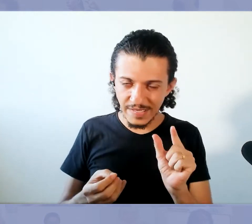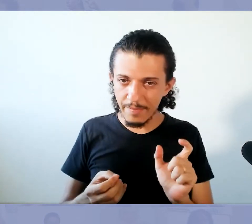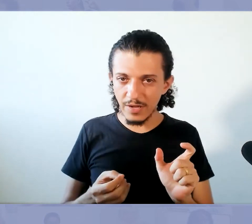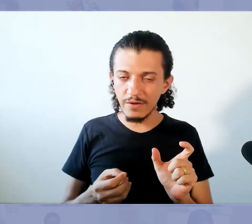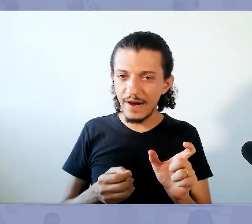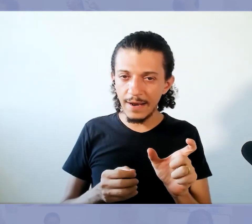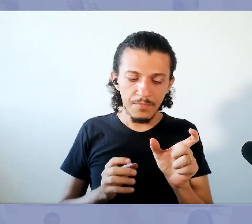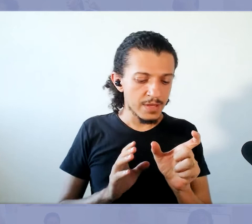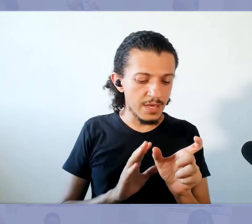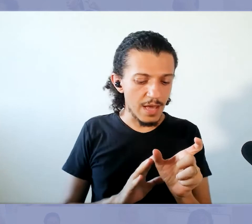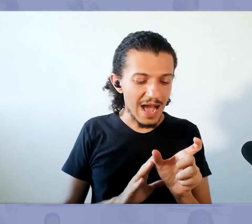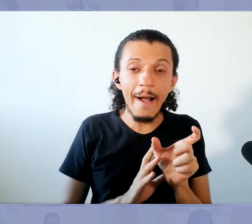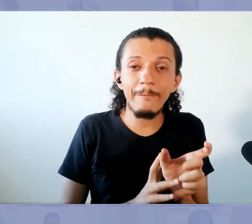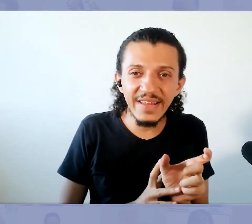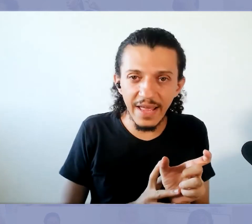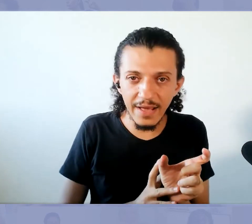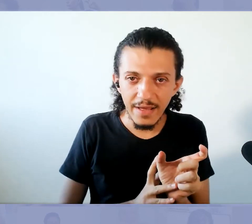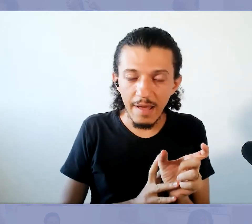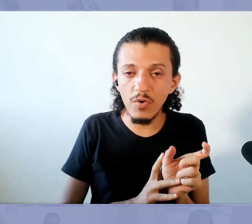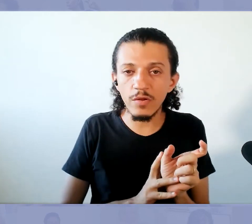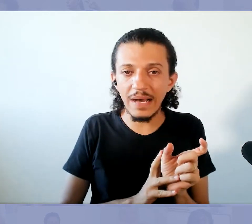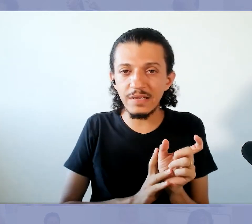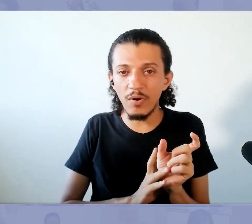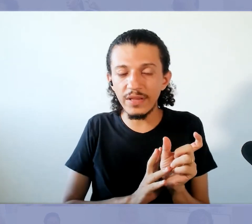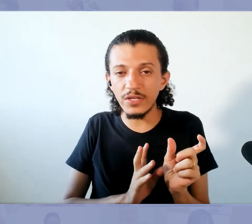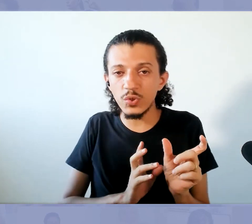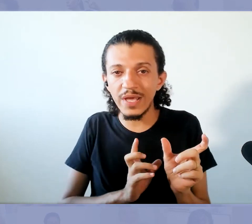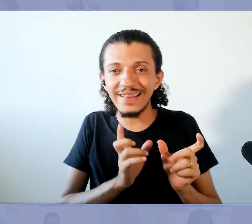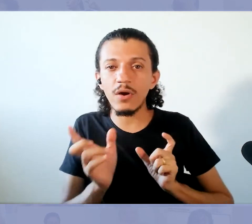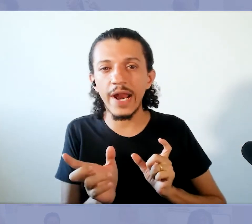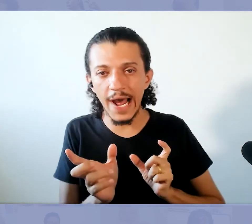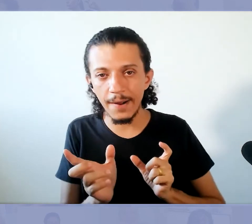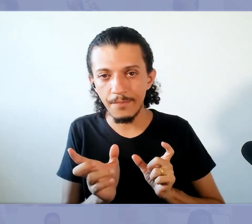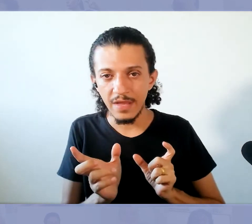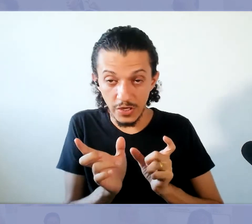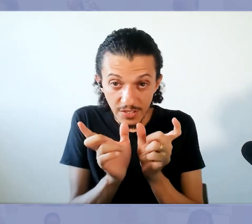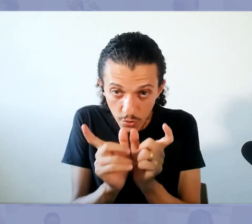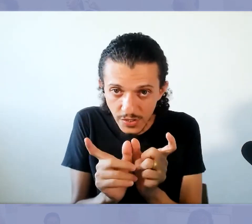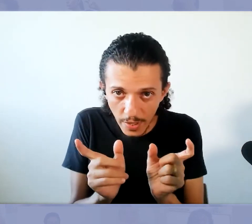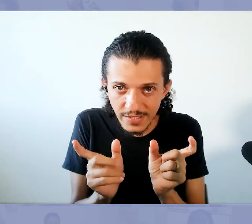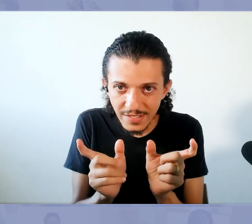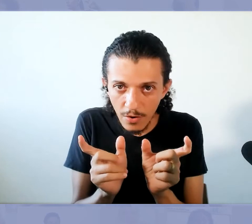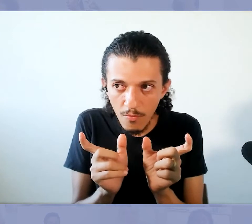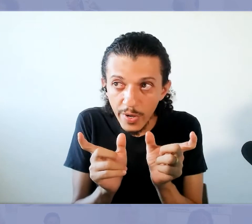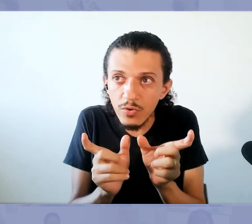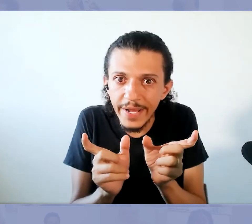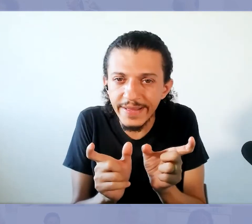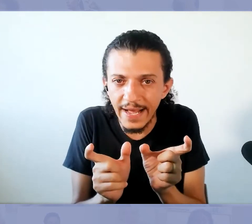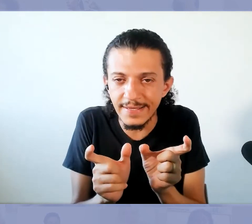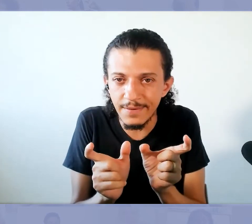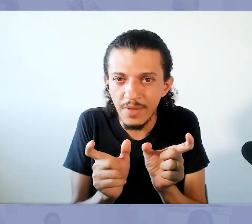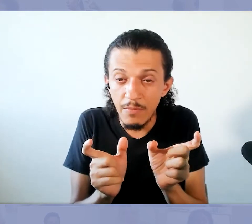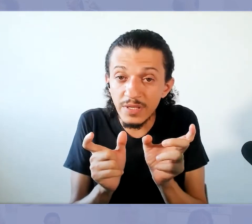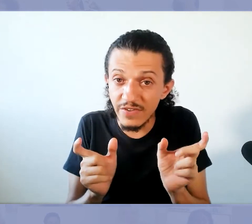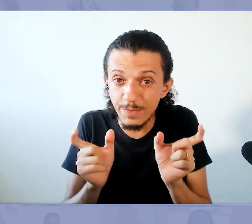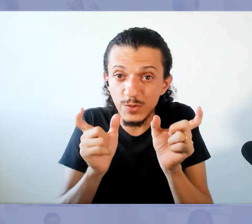Você percebeu na sua fala que aprender é muito mais importante do que decorar. Só que as duas coisas estão muito